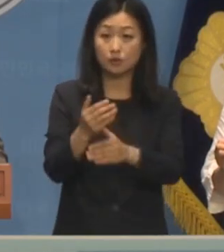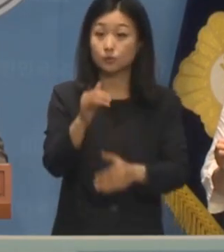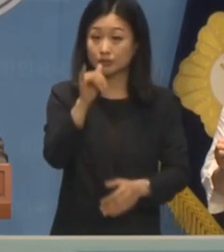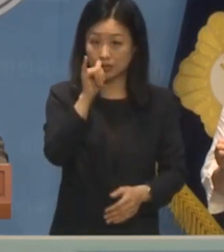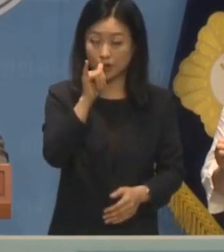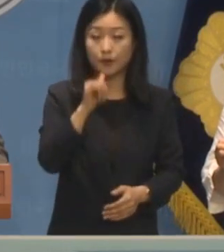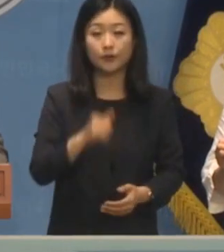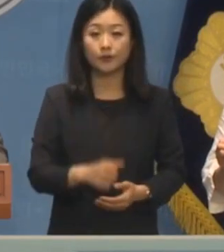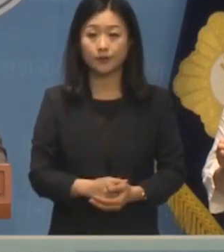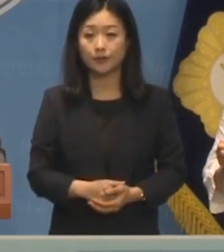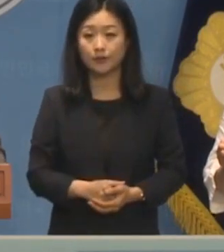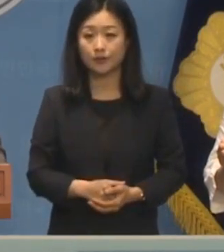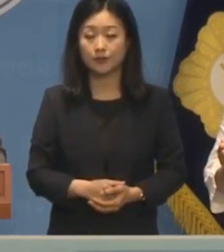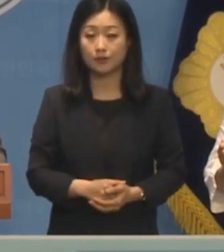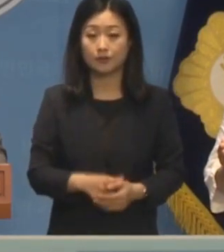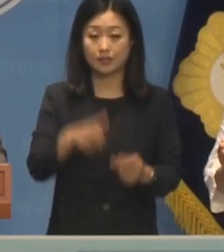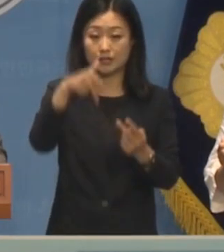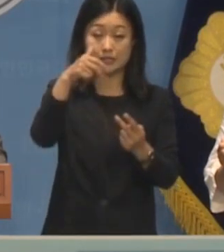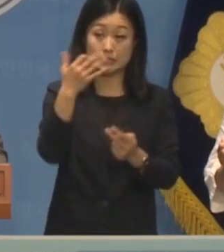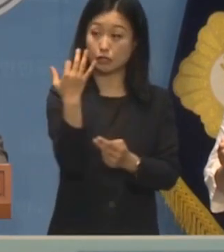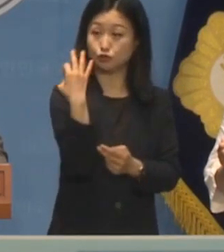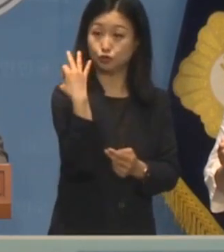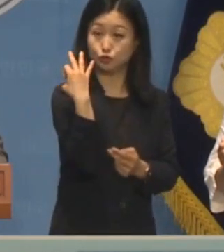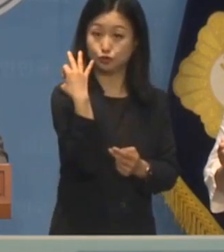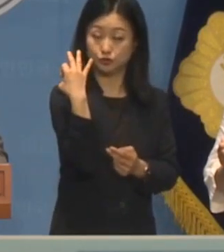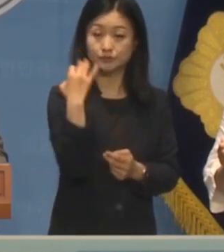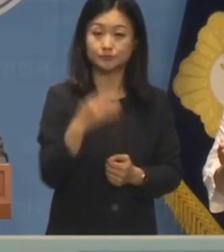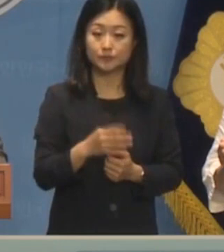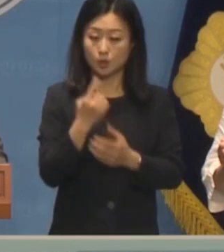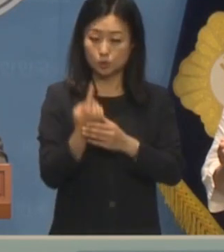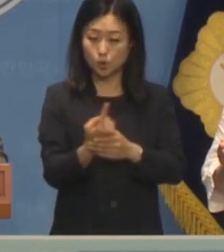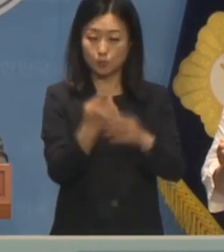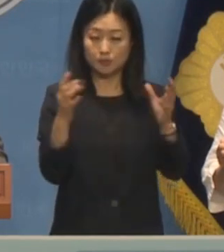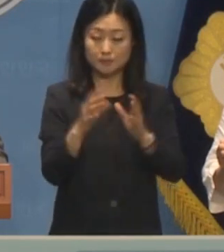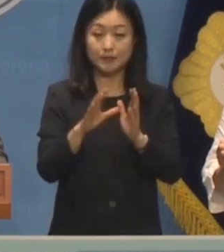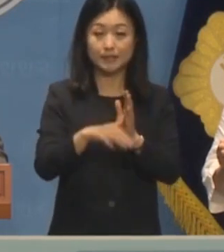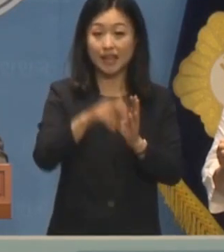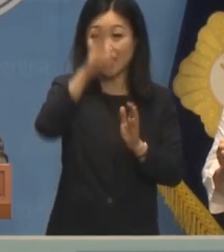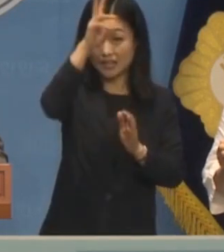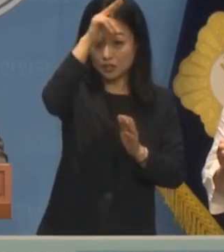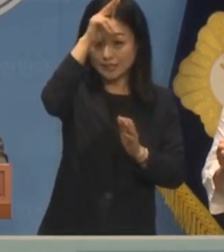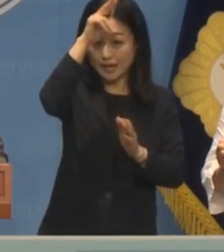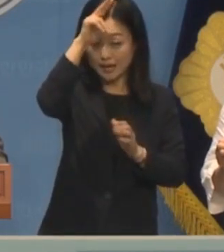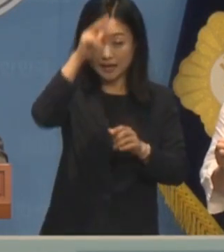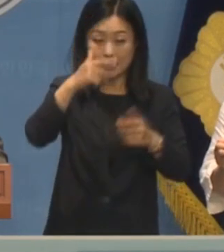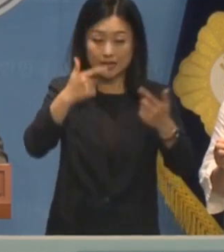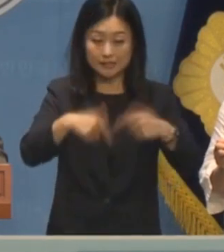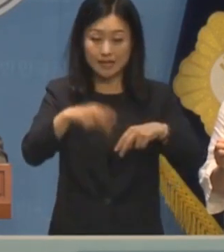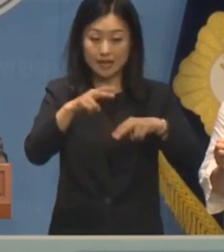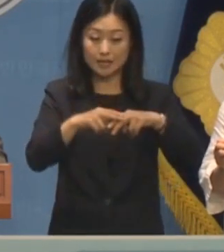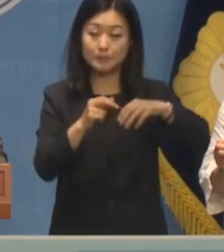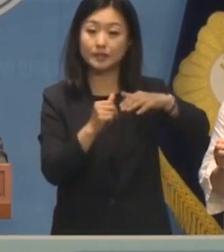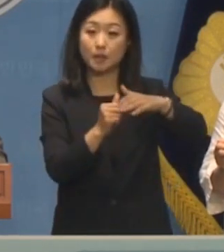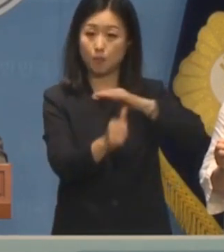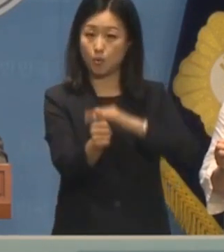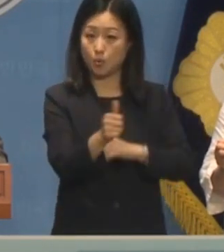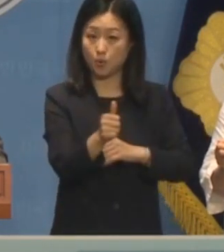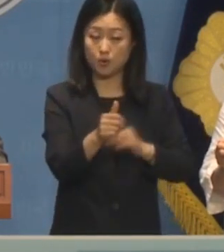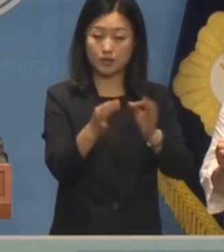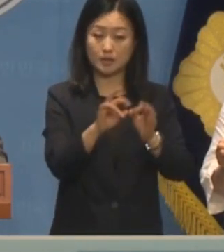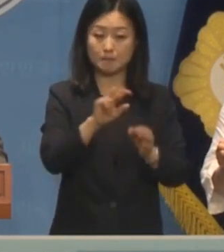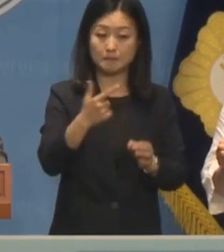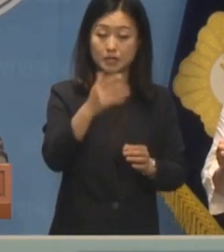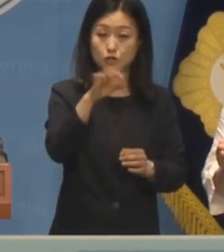이르렀습니다. 2주 전 촛불 집회에서 경찰이 우리 촛불행동 상임 공동대표인